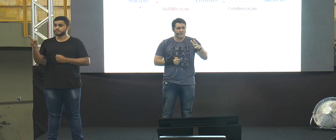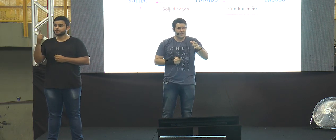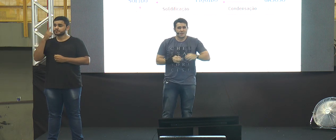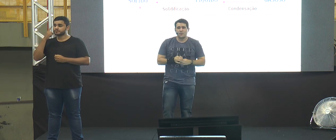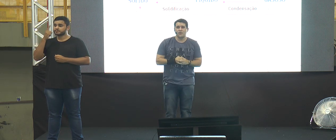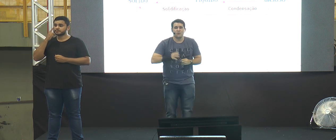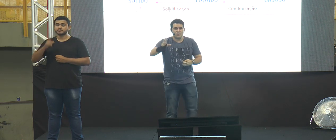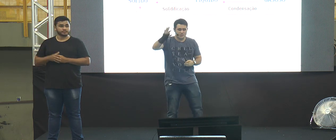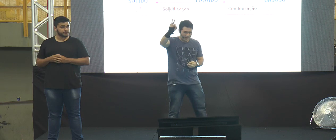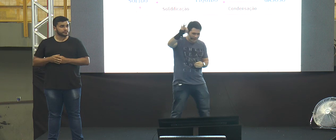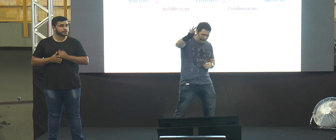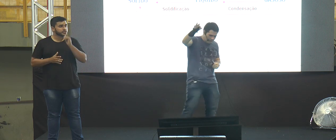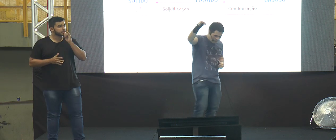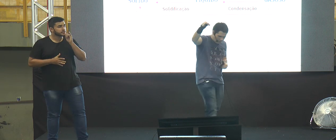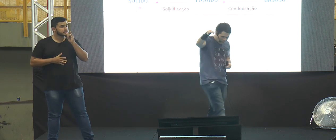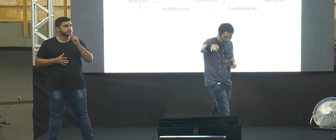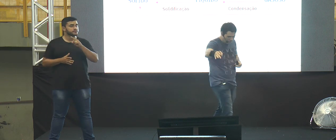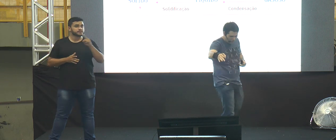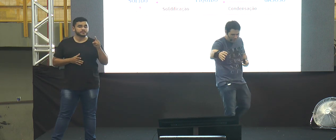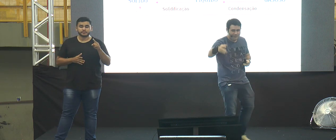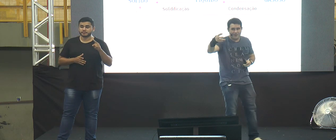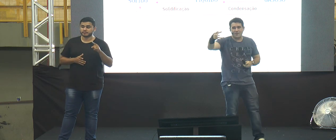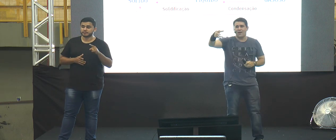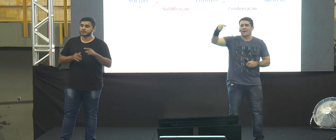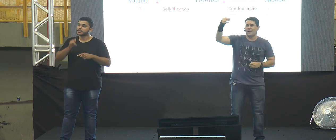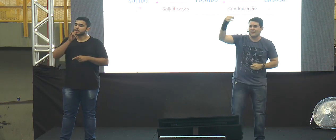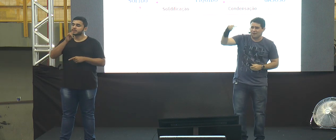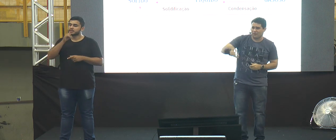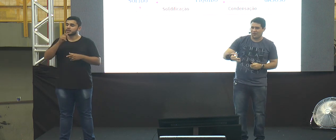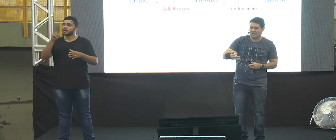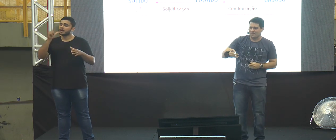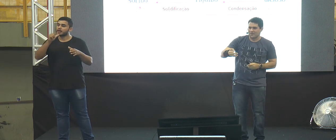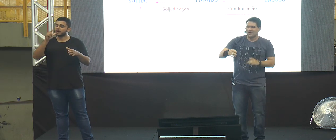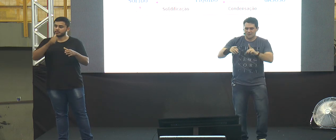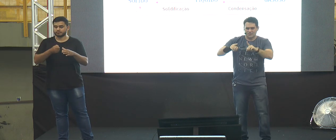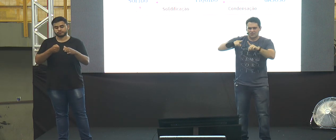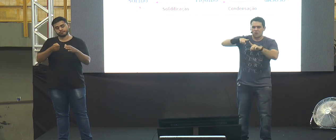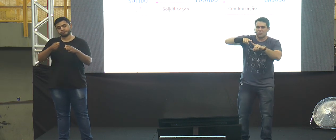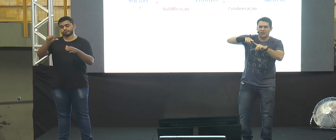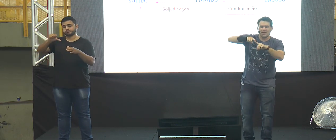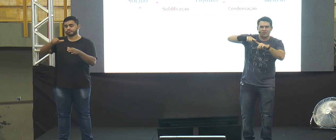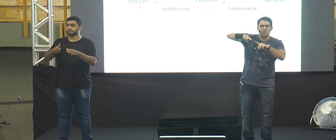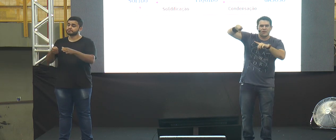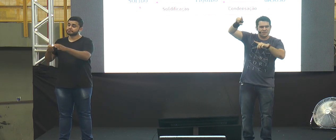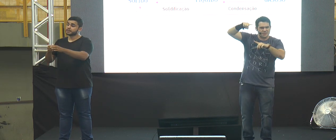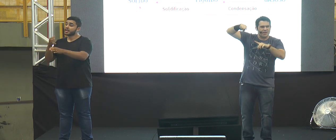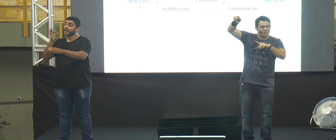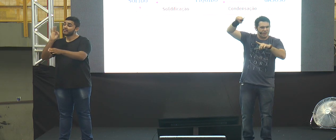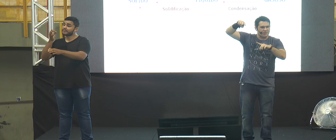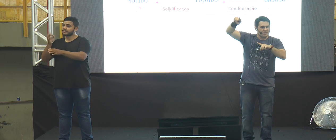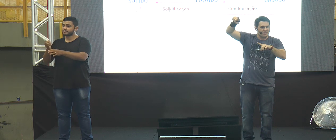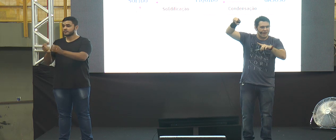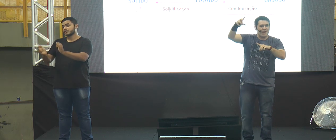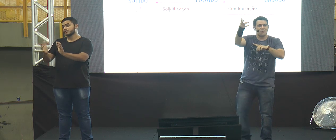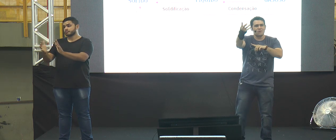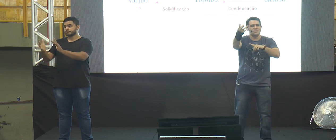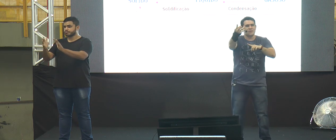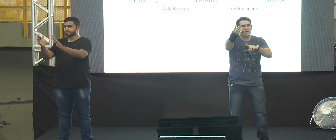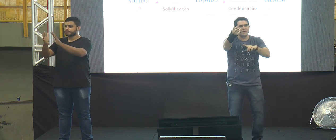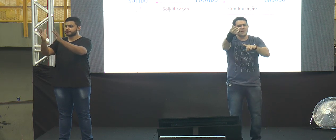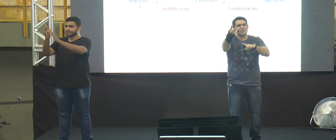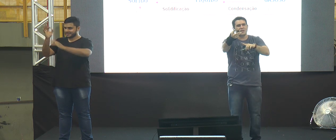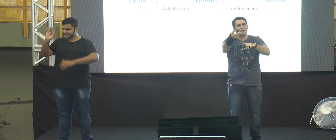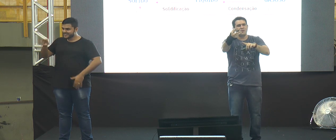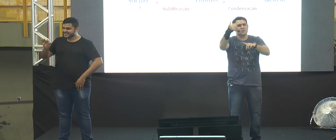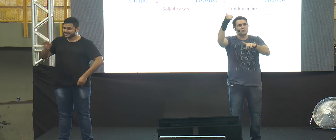ruim. Pegou a chaleira, colocou no fogo para preparar aquele café. Tem um momento que a água começa a sair, não tem? A água, quando